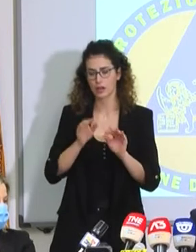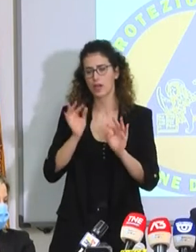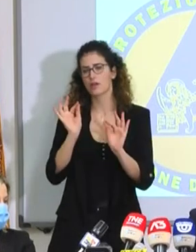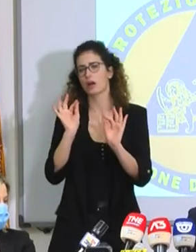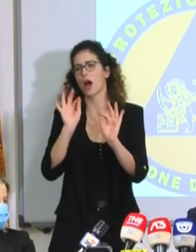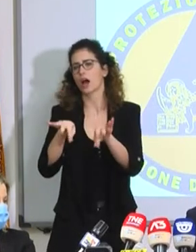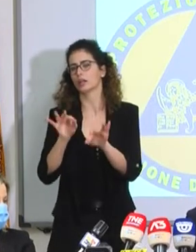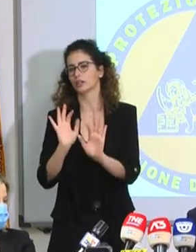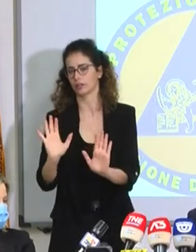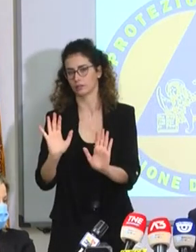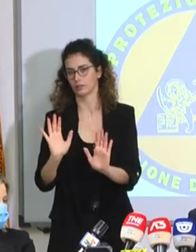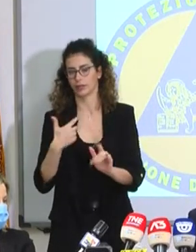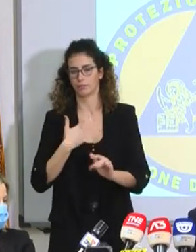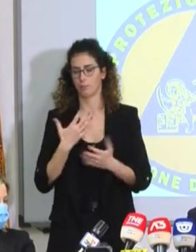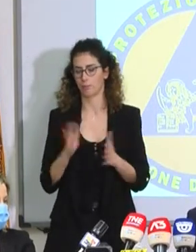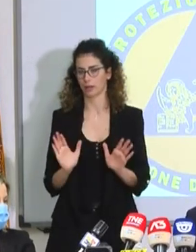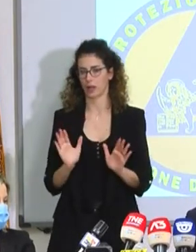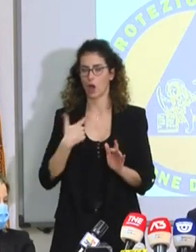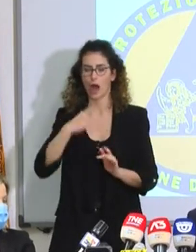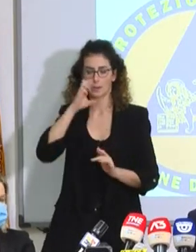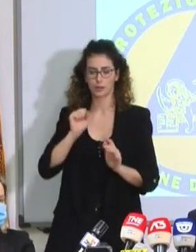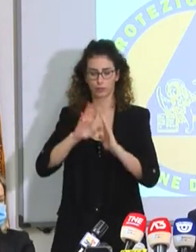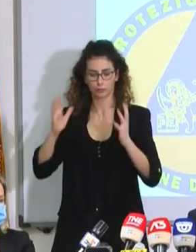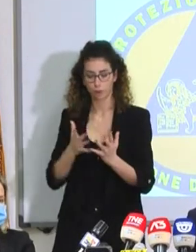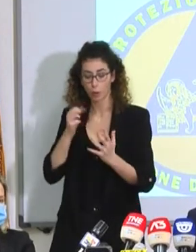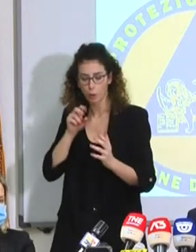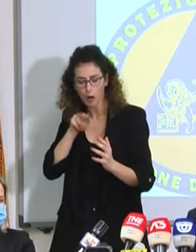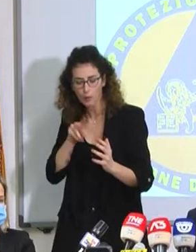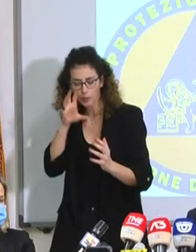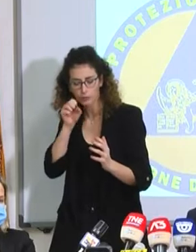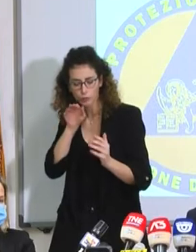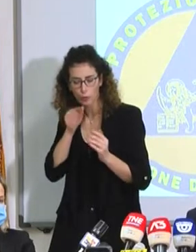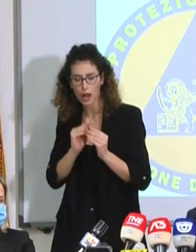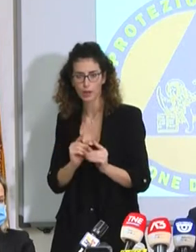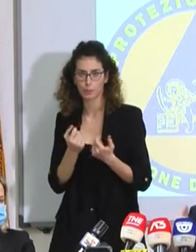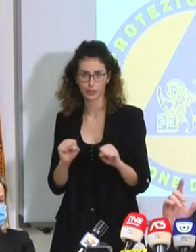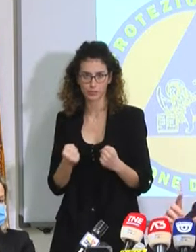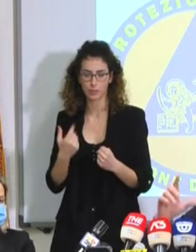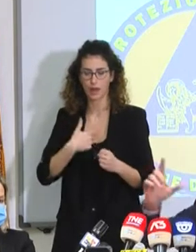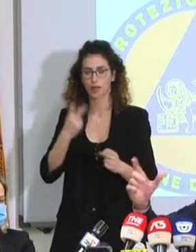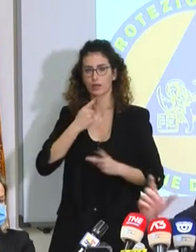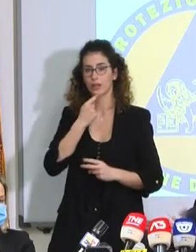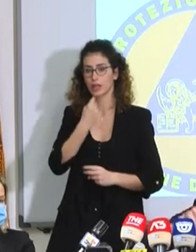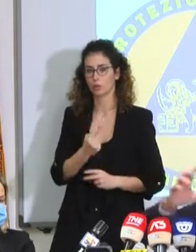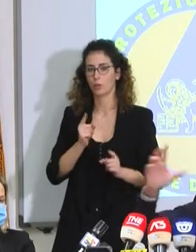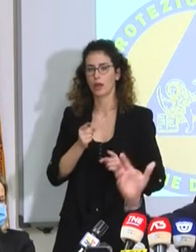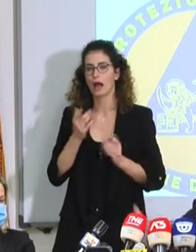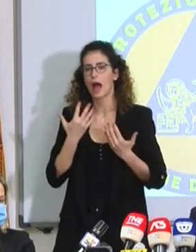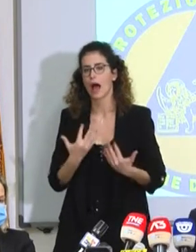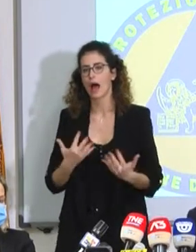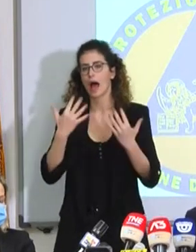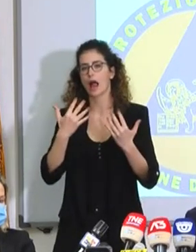che nessuno ha la sfera della verità però è pur vero ho detto oggi che noi dobbiamo dare comunque una prospettiva di